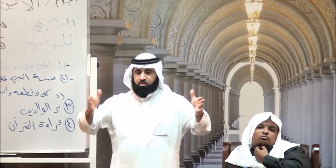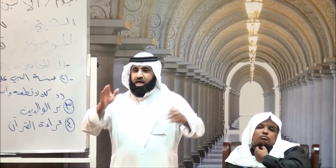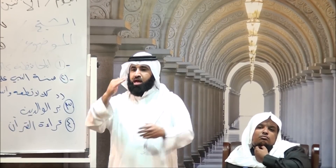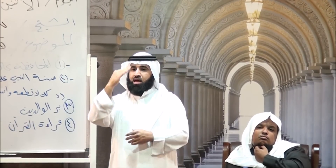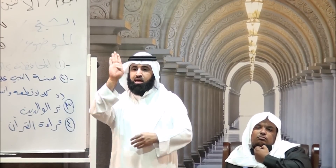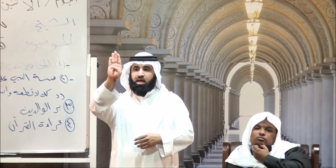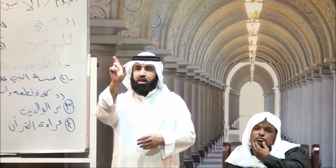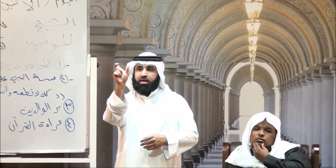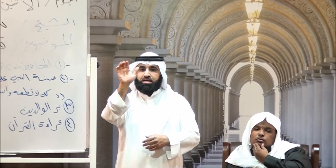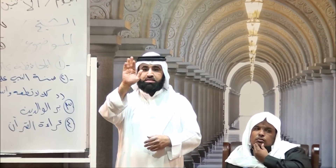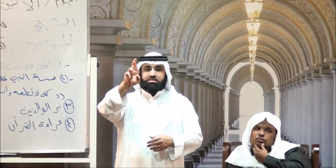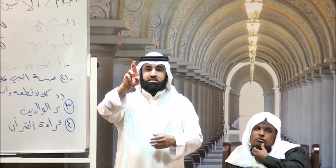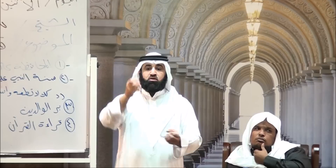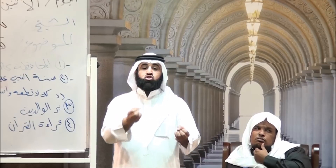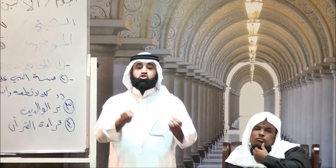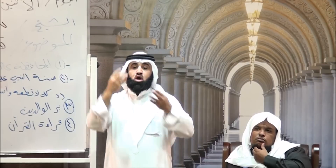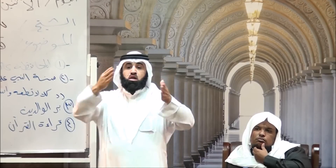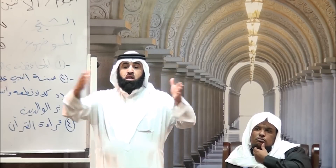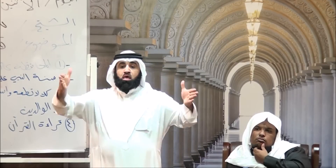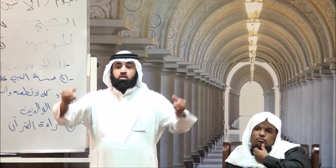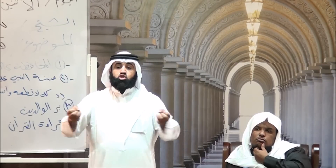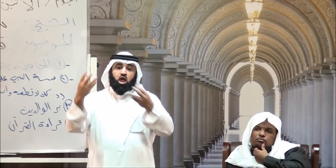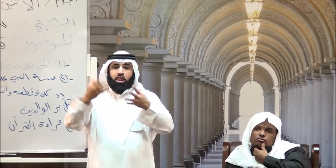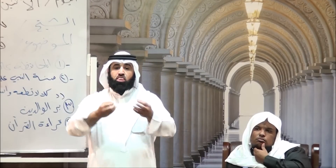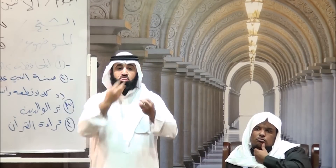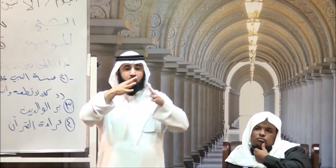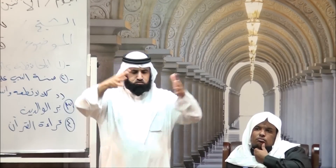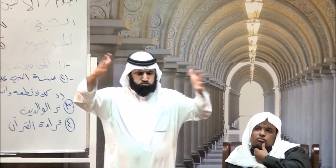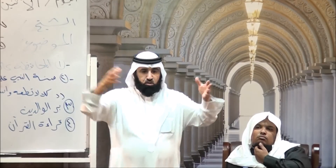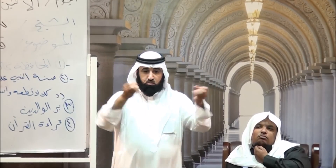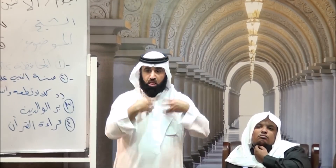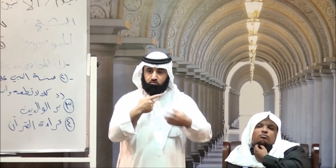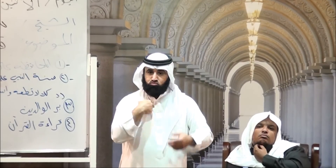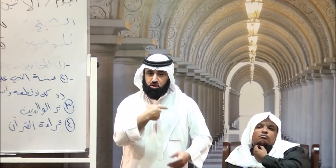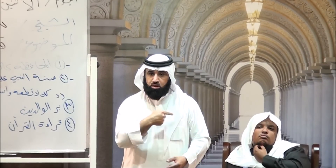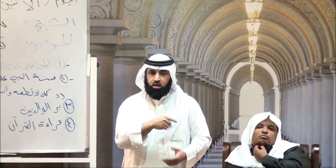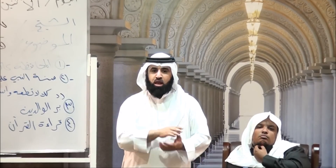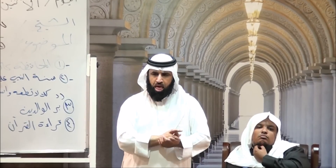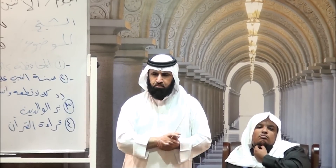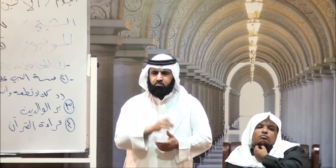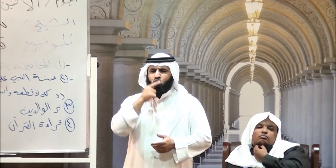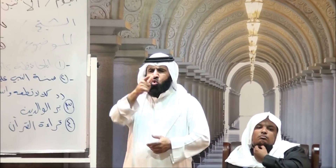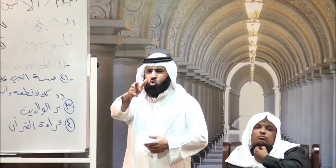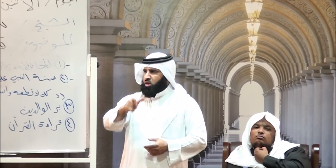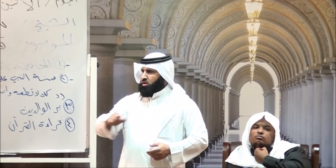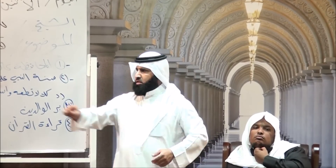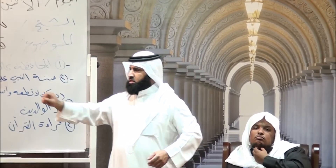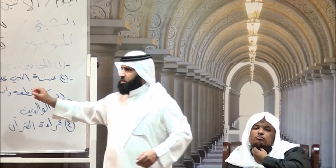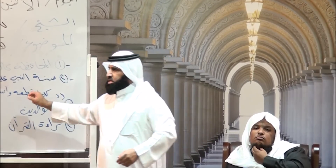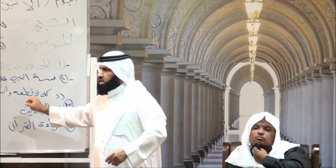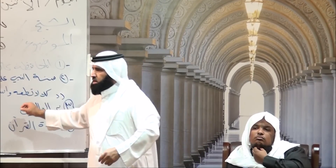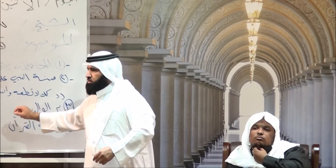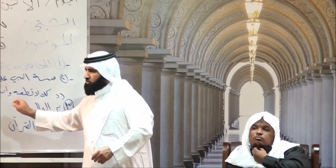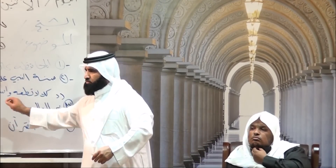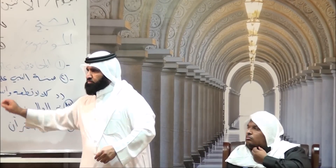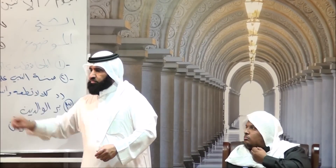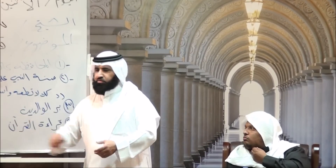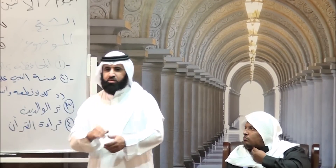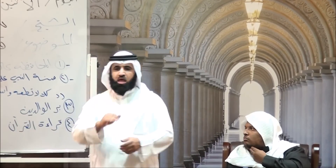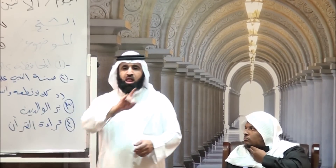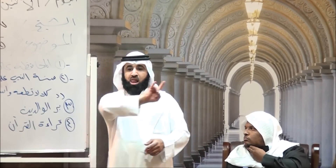الجنة؟ قلت بلى يا رسول الله. قال لا حول ولا قوة إلا